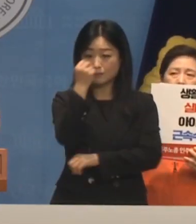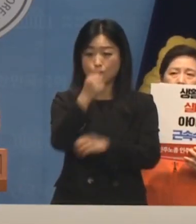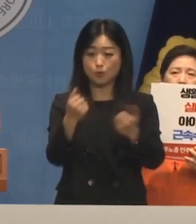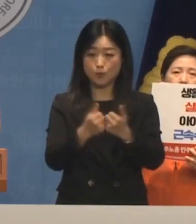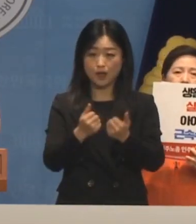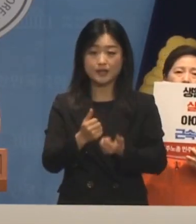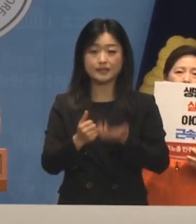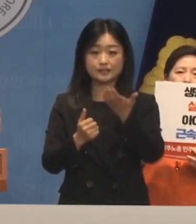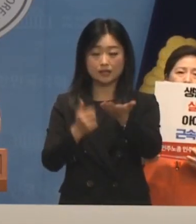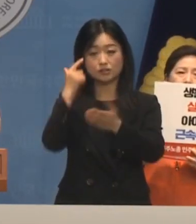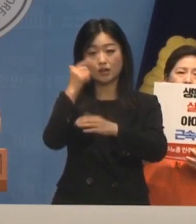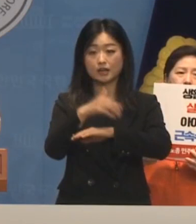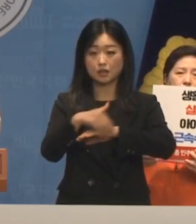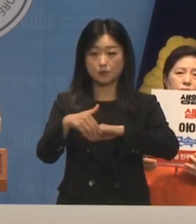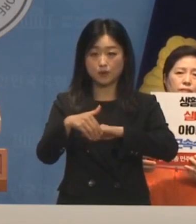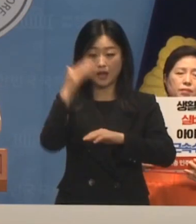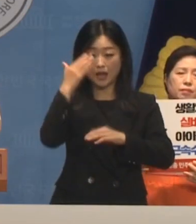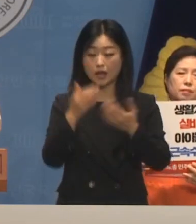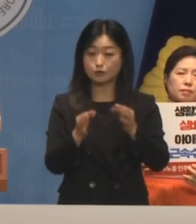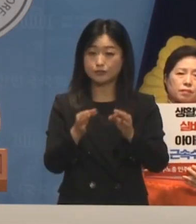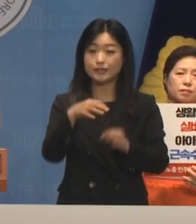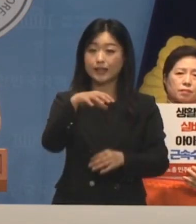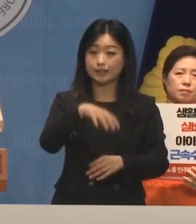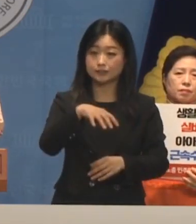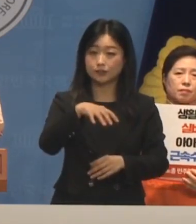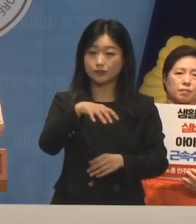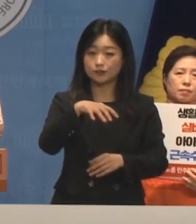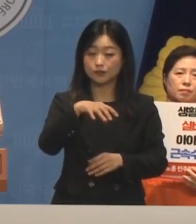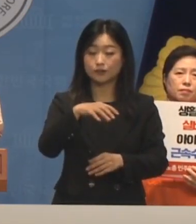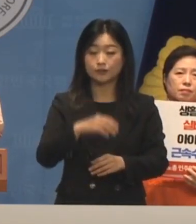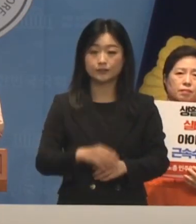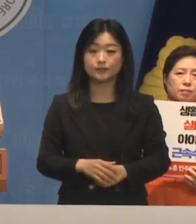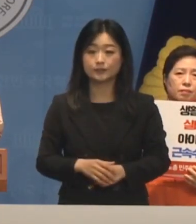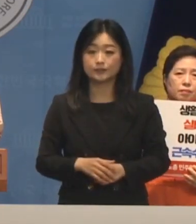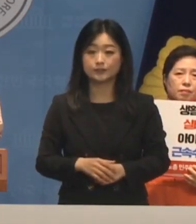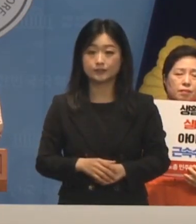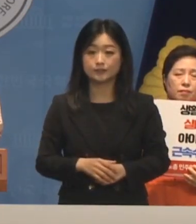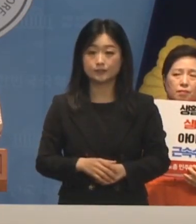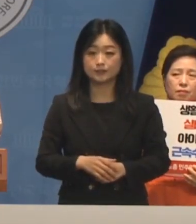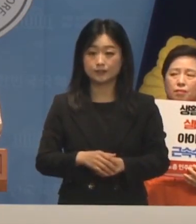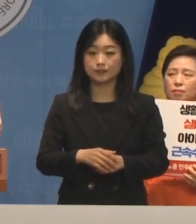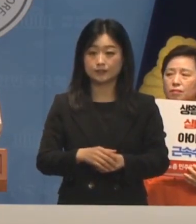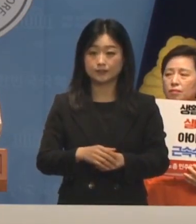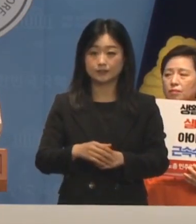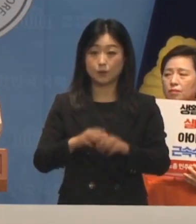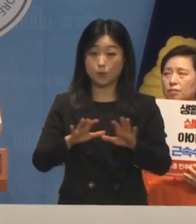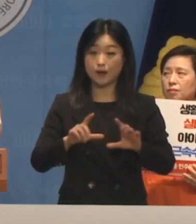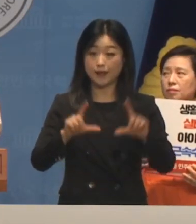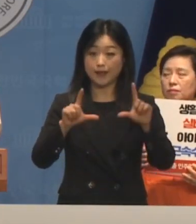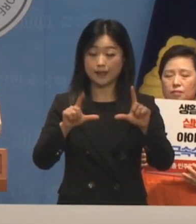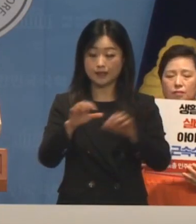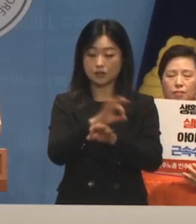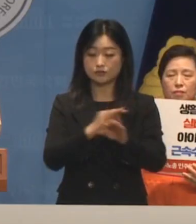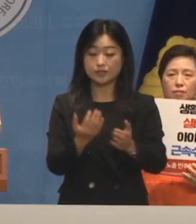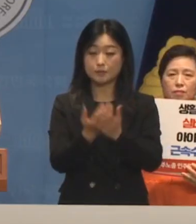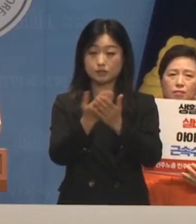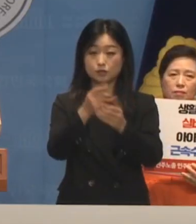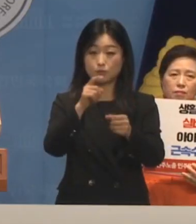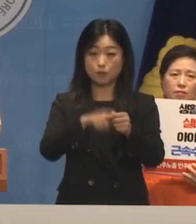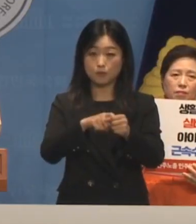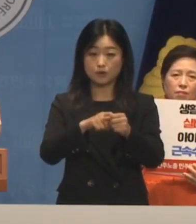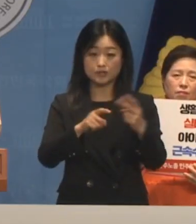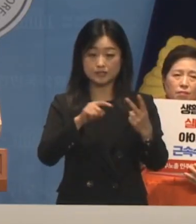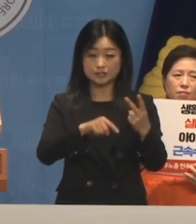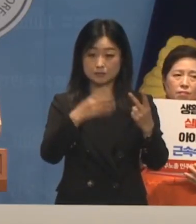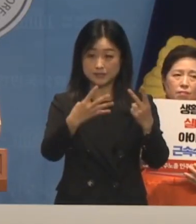합니다. 한국은행 등 국제기구들이 2024년도 우리 경제 성장률을 애초